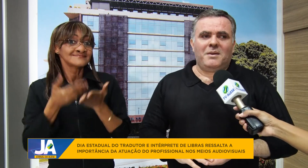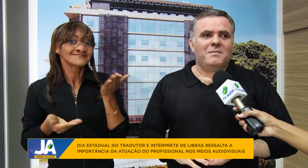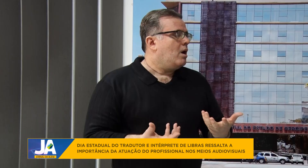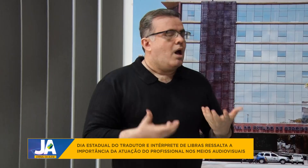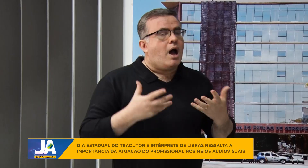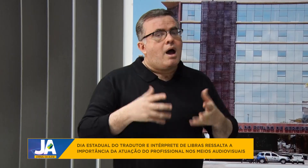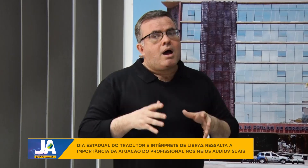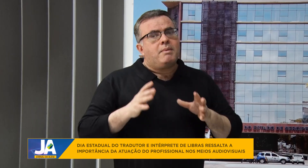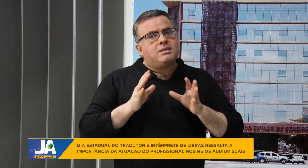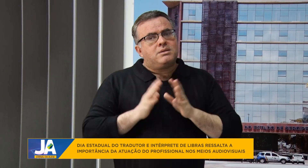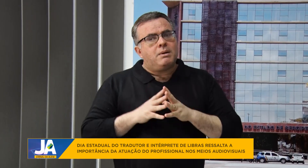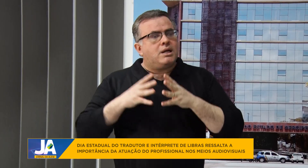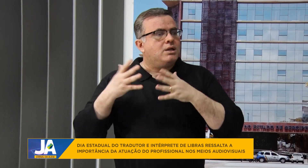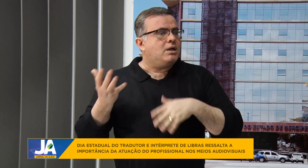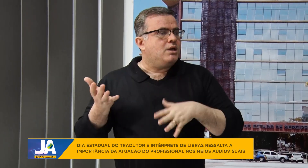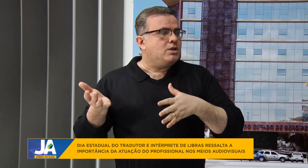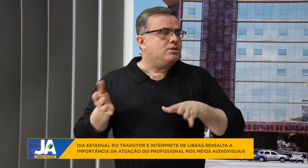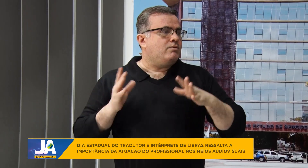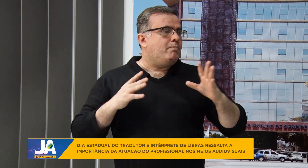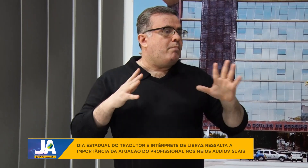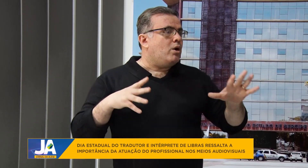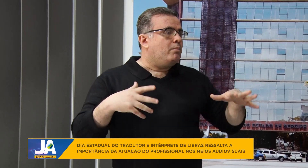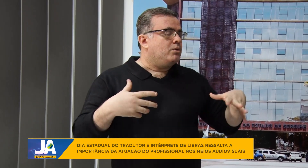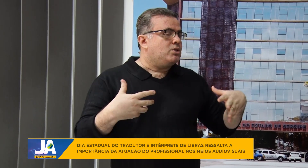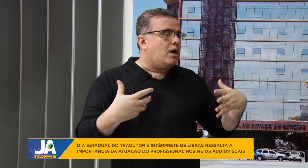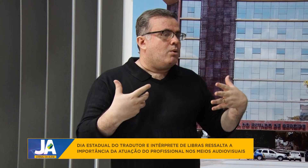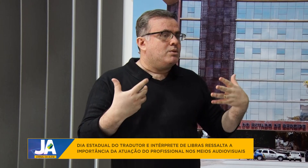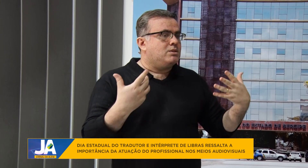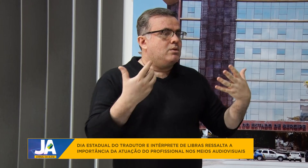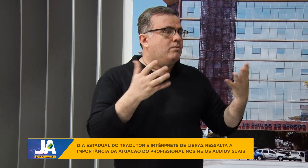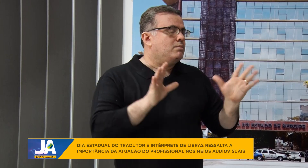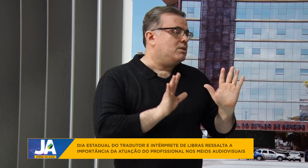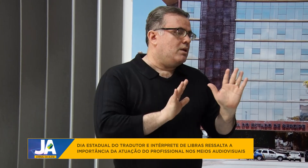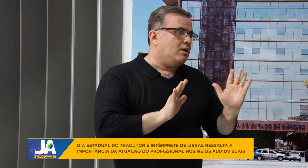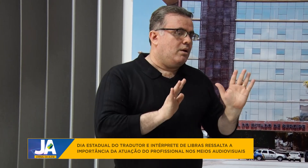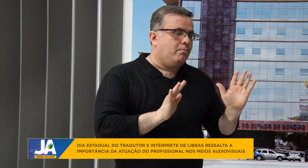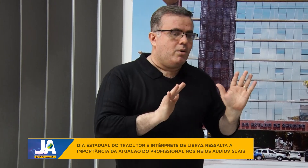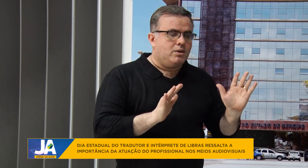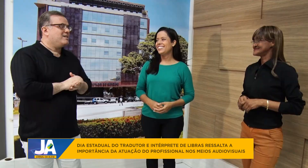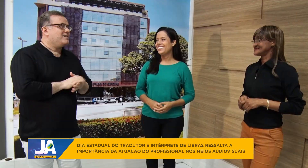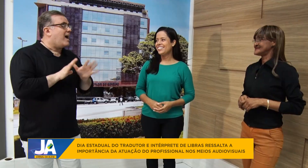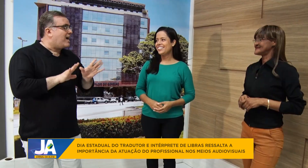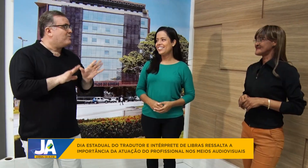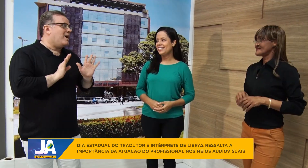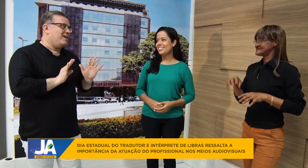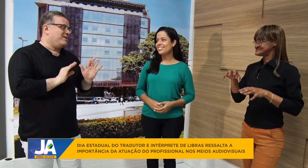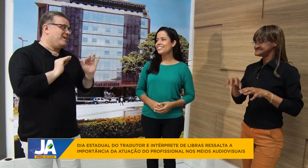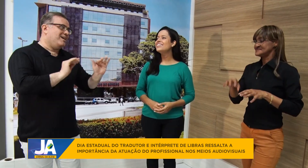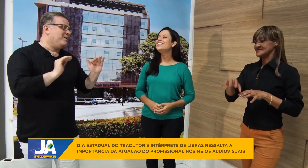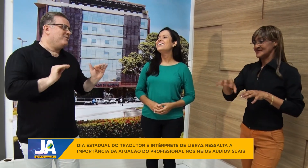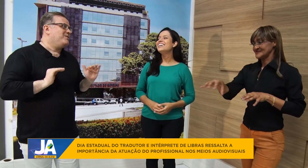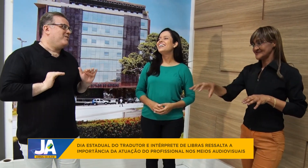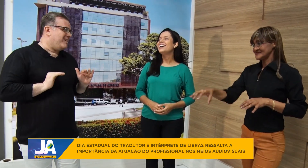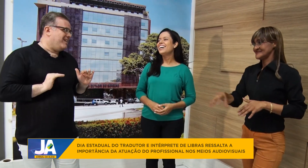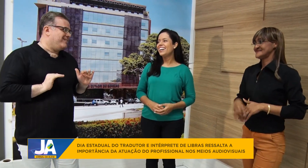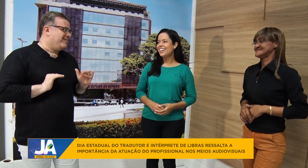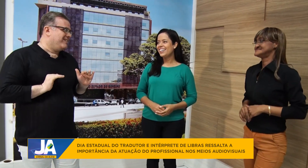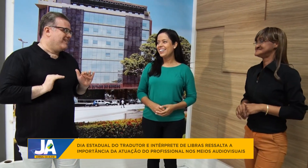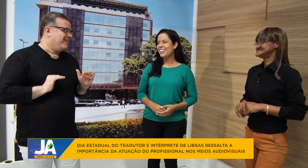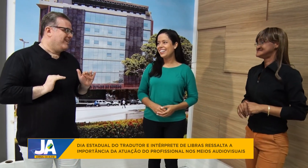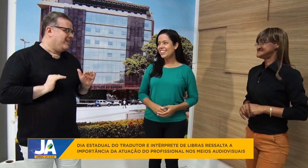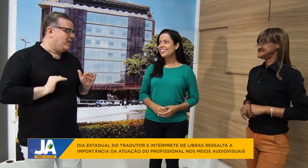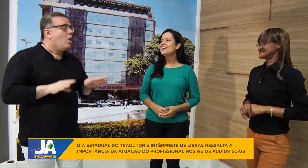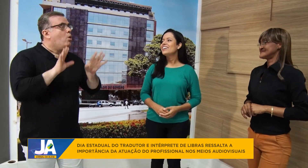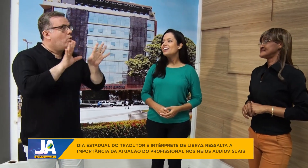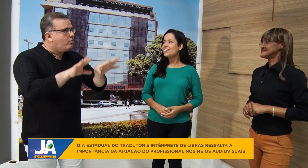com isso, né? Caminhos diferentes levaram os profissionais a atuarem nesta área, mas o compromisso de promover a